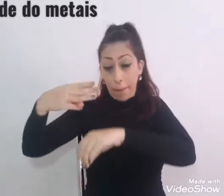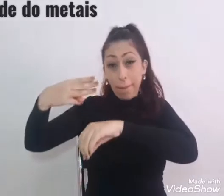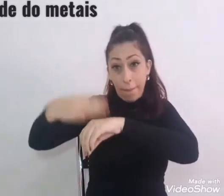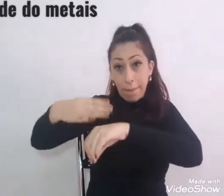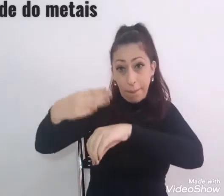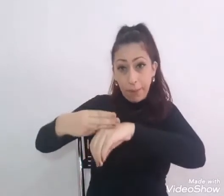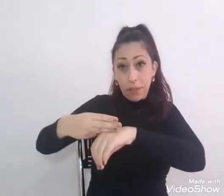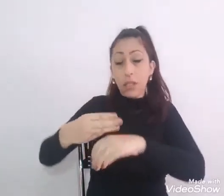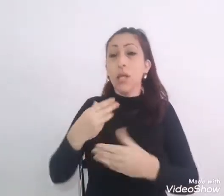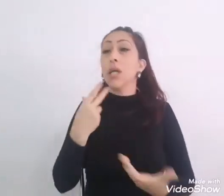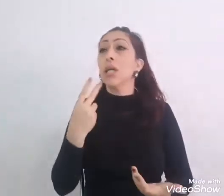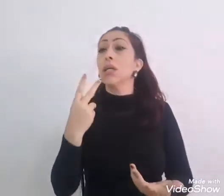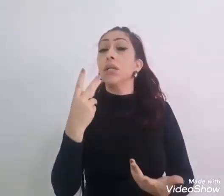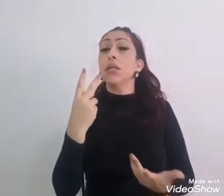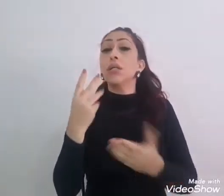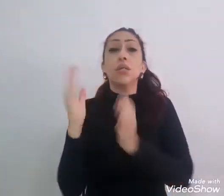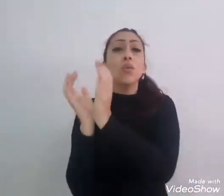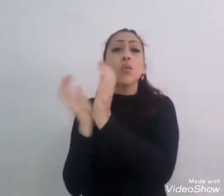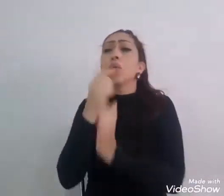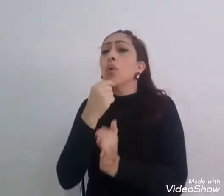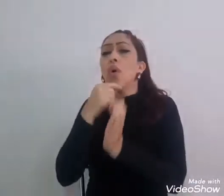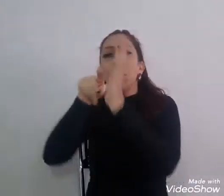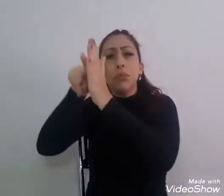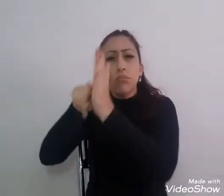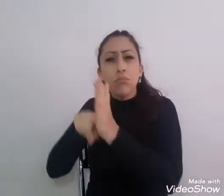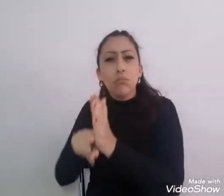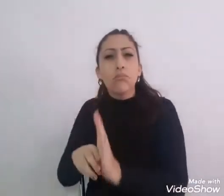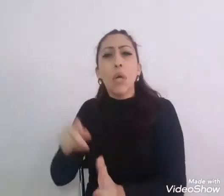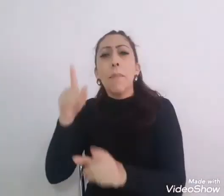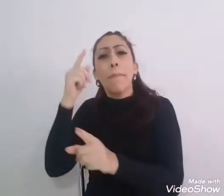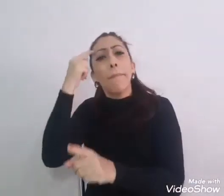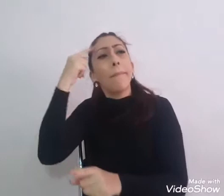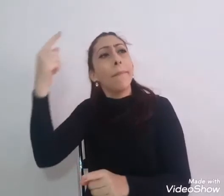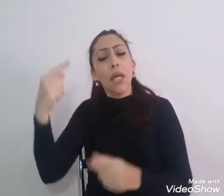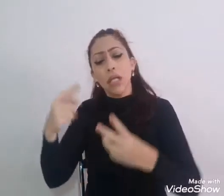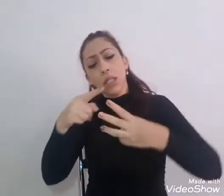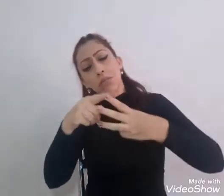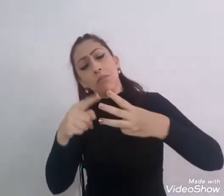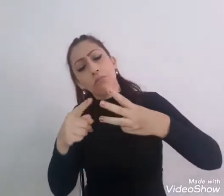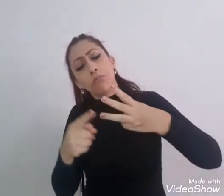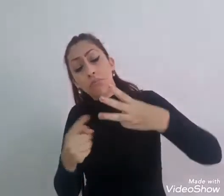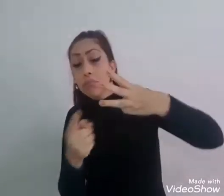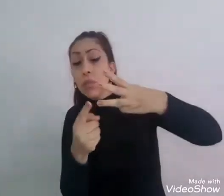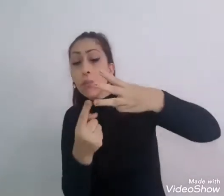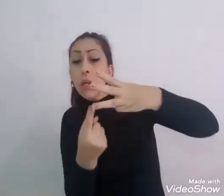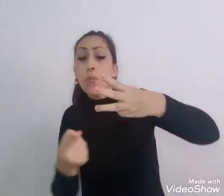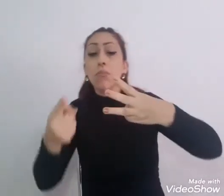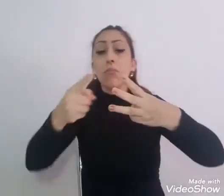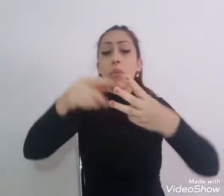convencionam colocá-la aí como um terceiro período, mas sim como um subperíodo dentro,